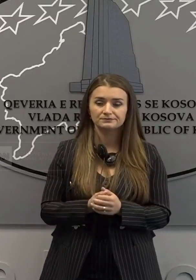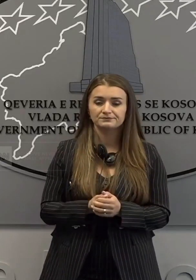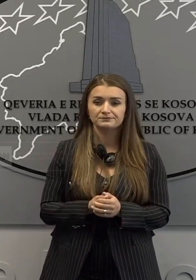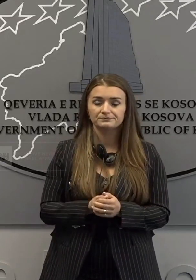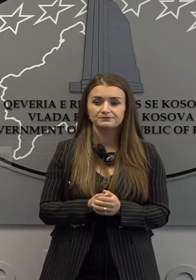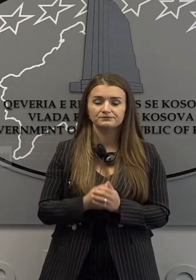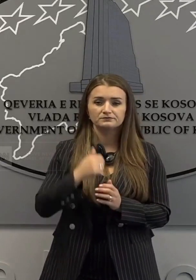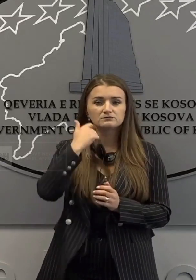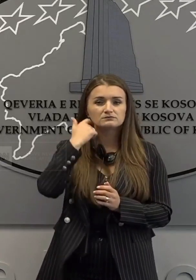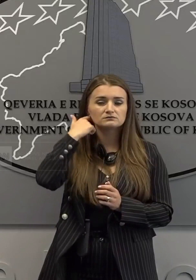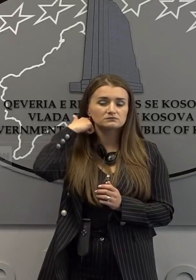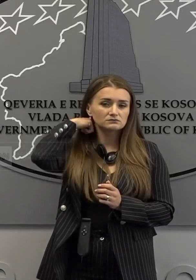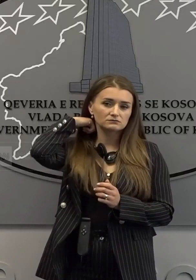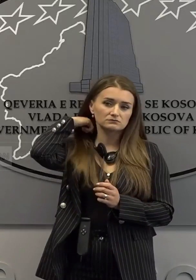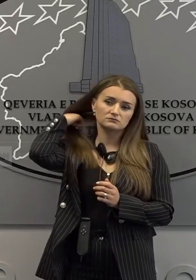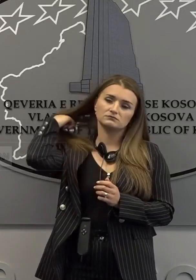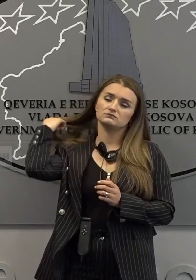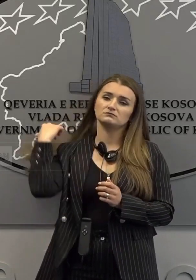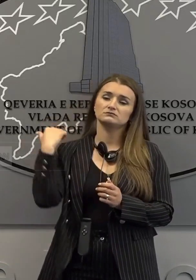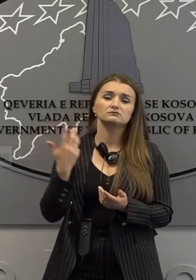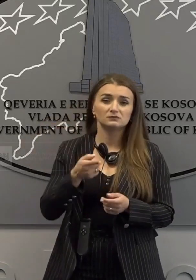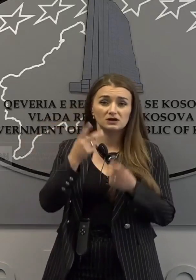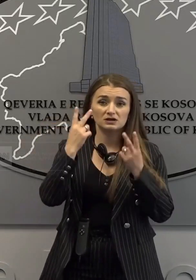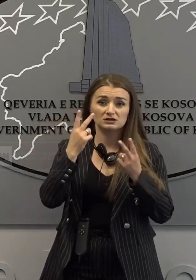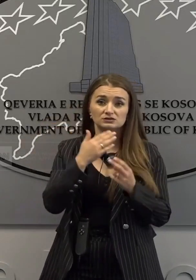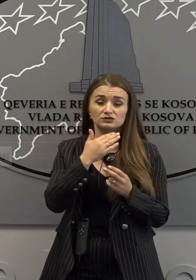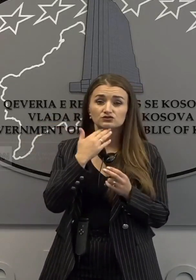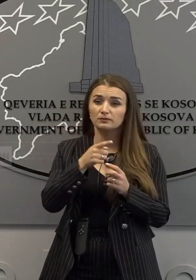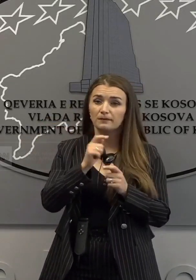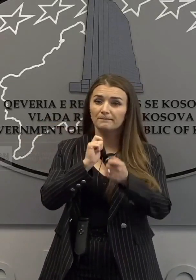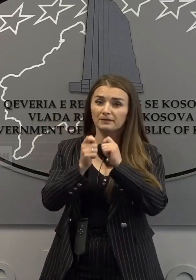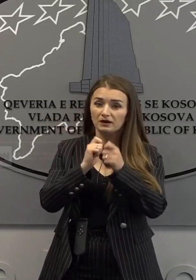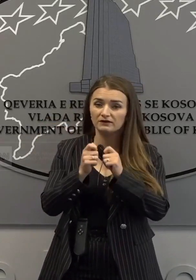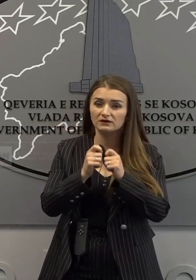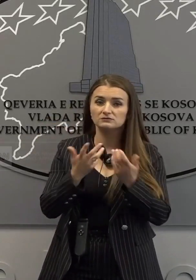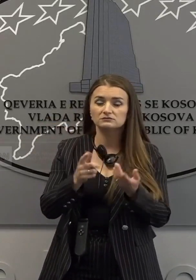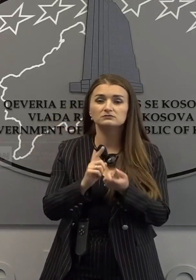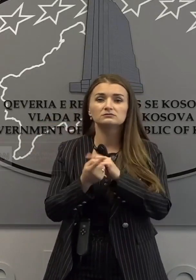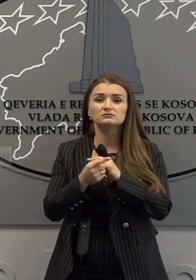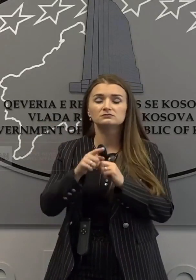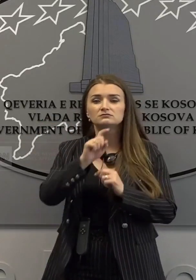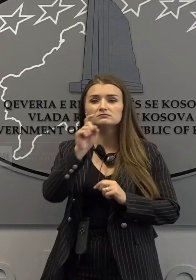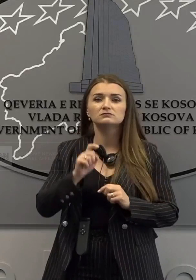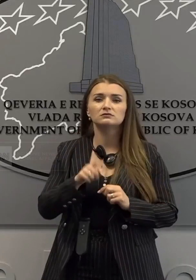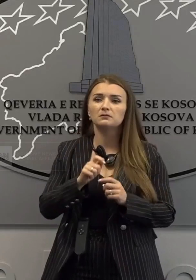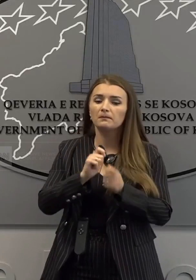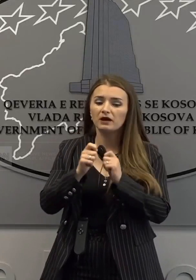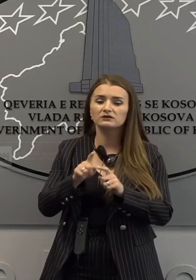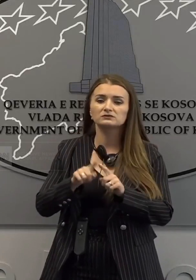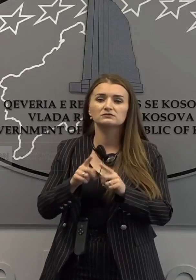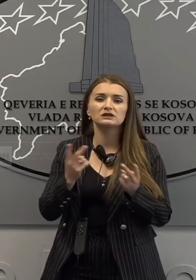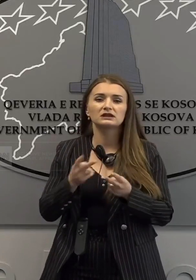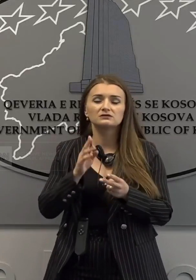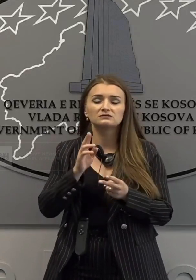Nuk është në pyetje dialogu, sa është në pikë pyetje marrveshja bazike, e cila